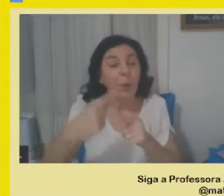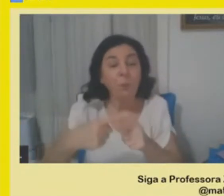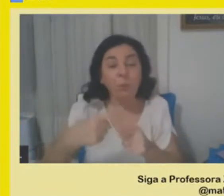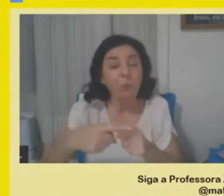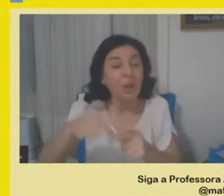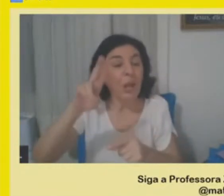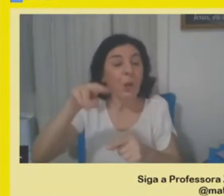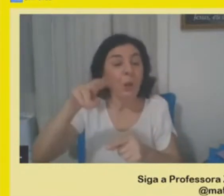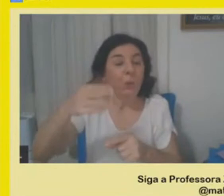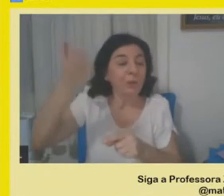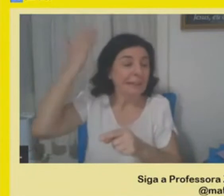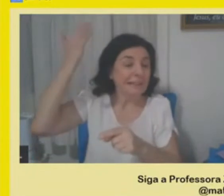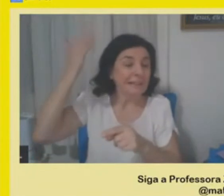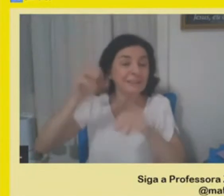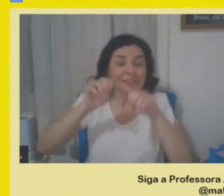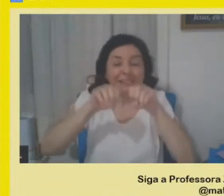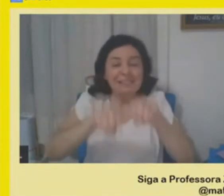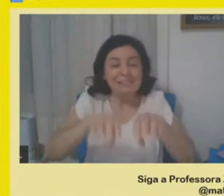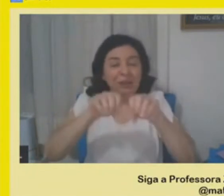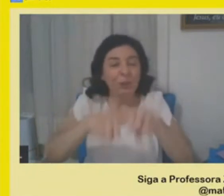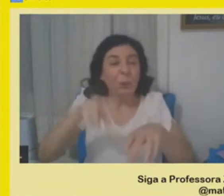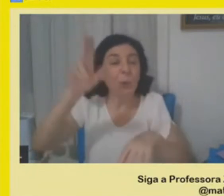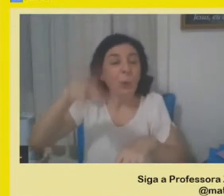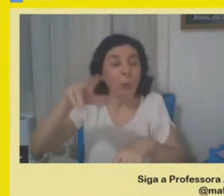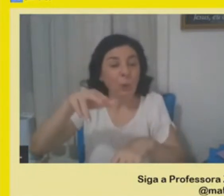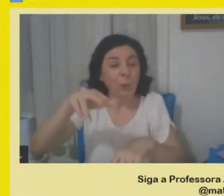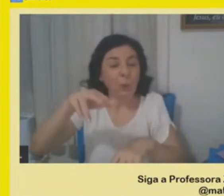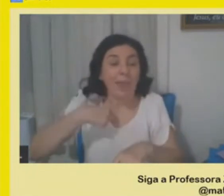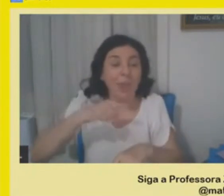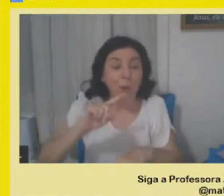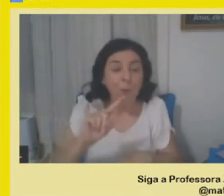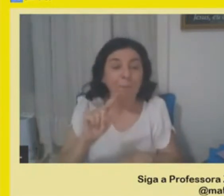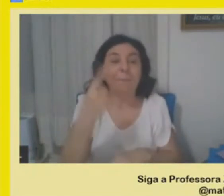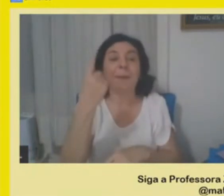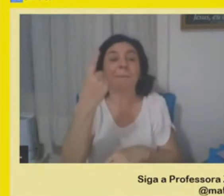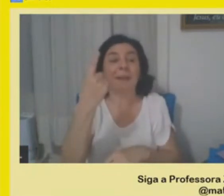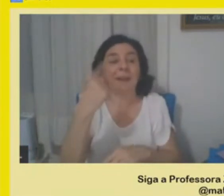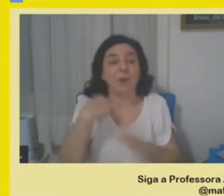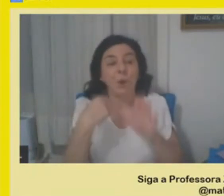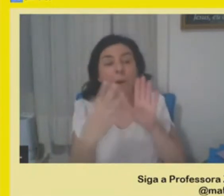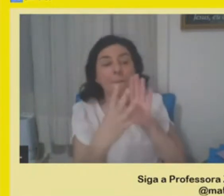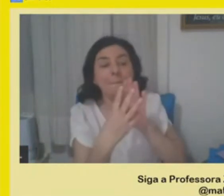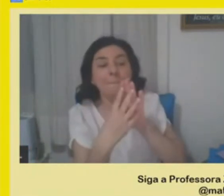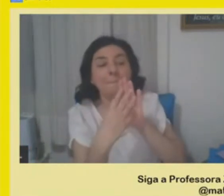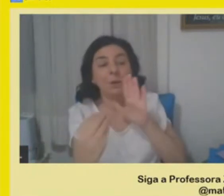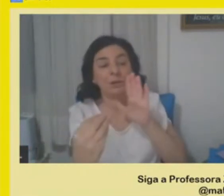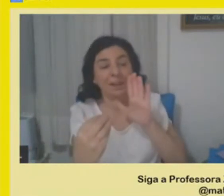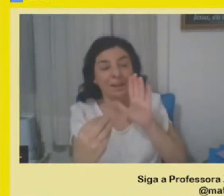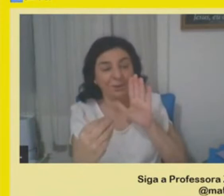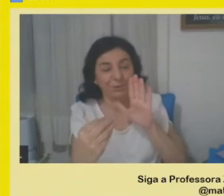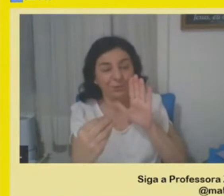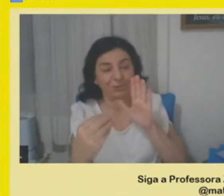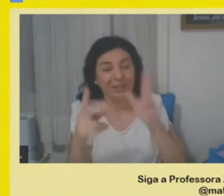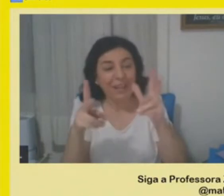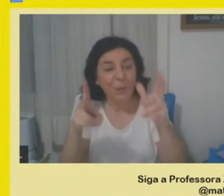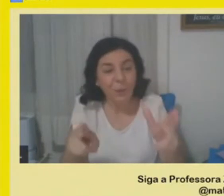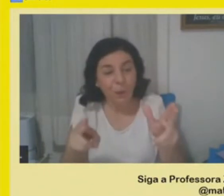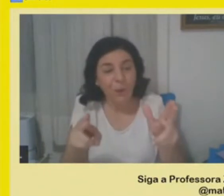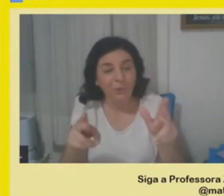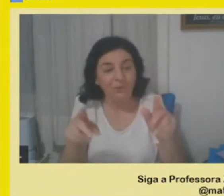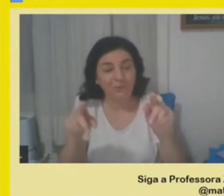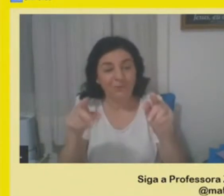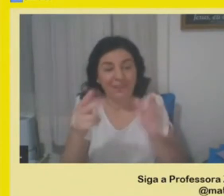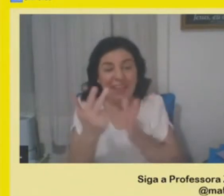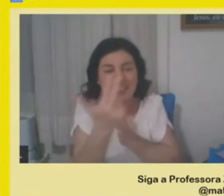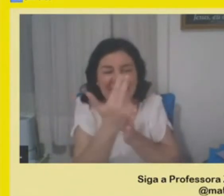Depois pinto visualmente. Porque eles nunca tiveram experiência, nunca ninguém ensinou. Eu sou a